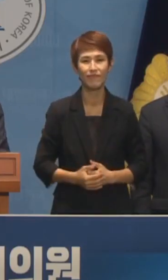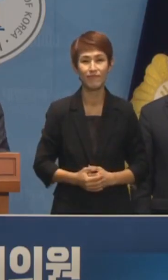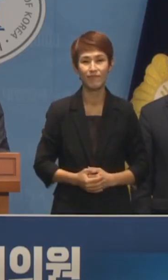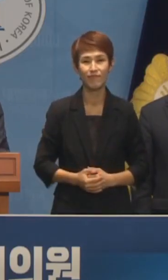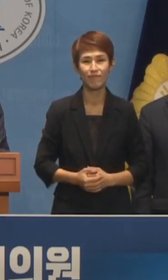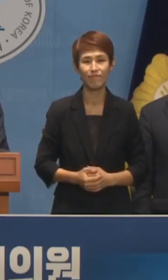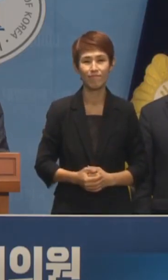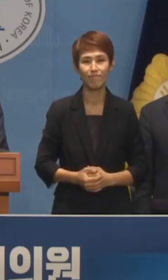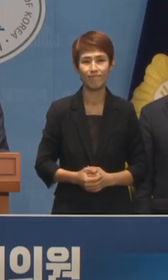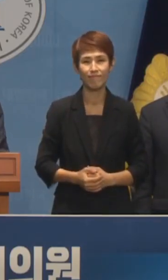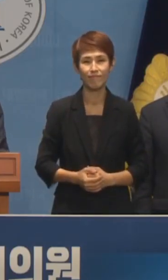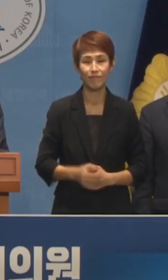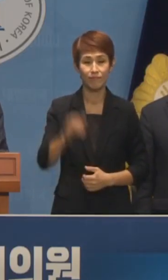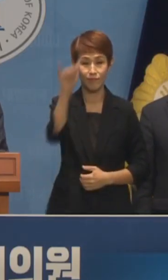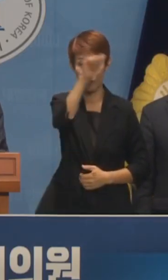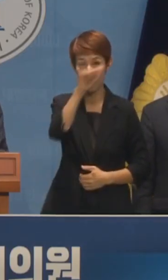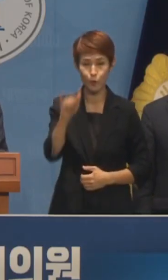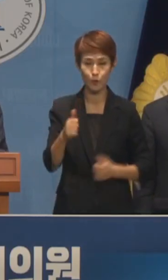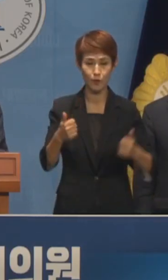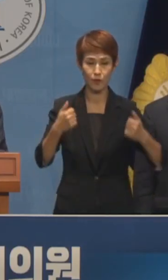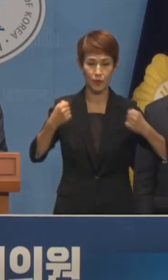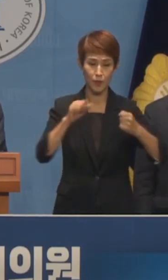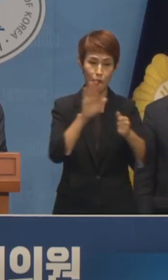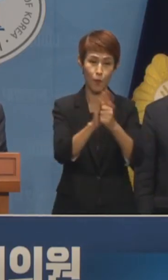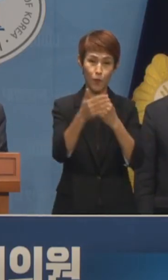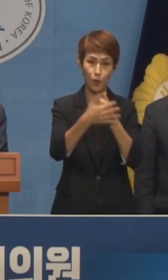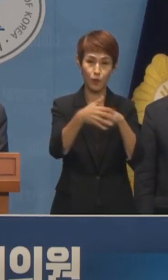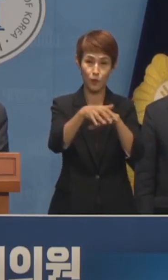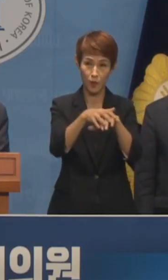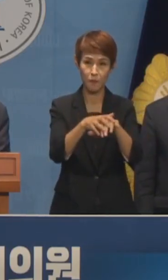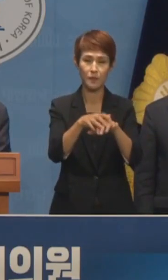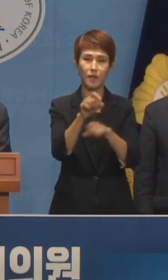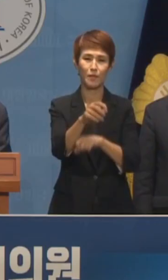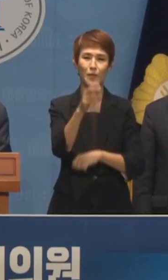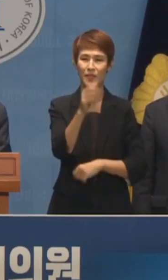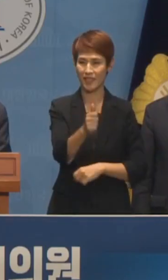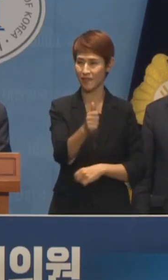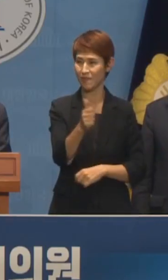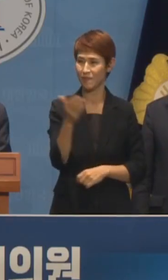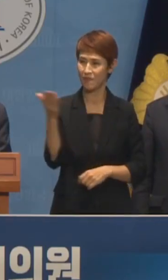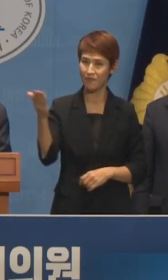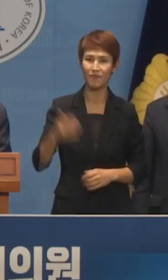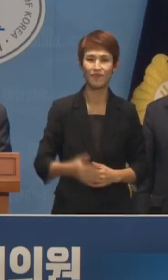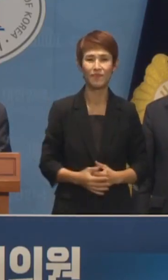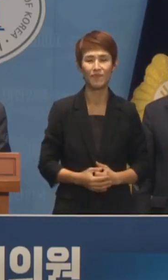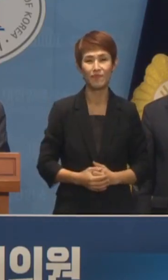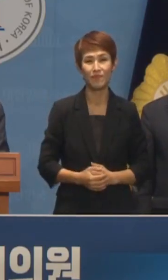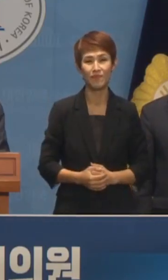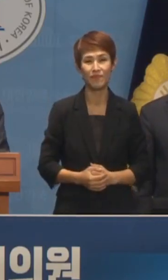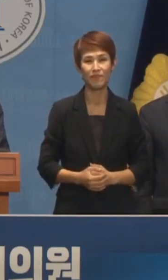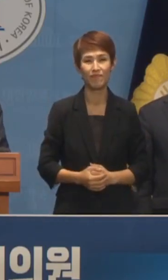그리고 전국협동조합협의회 사무총장을 맡고 계시는 김대훈 총장님,